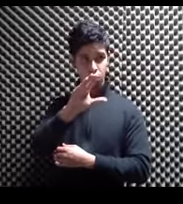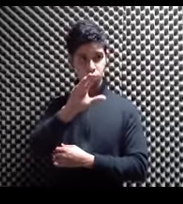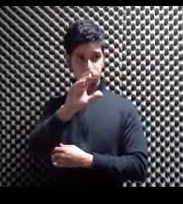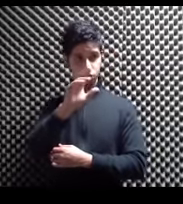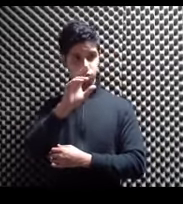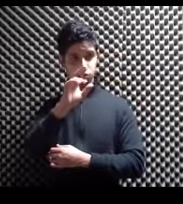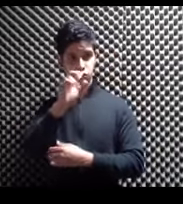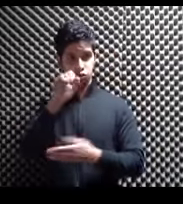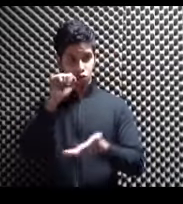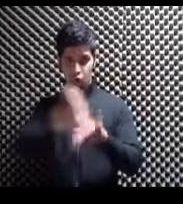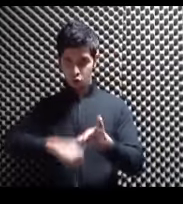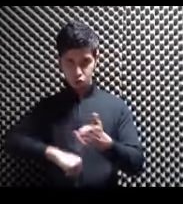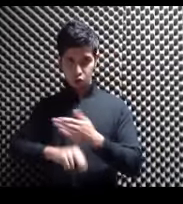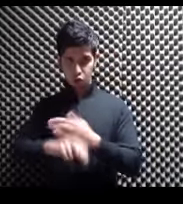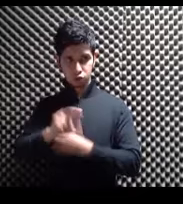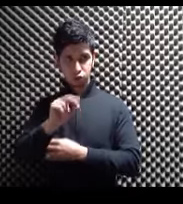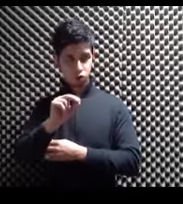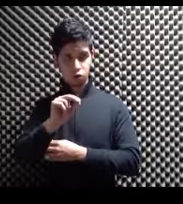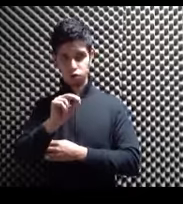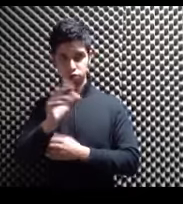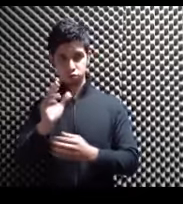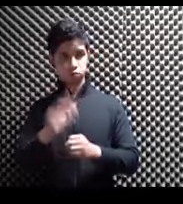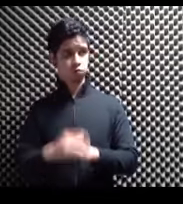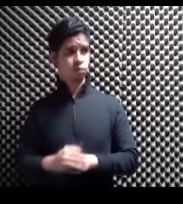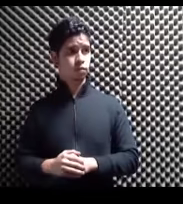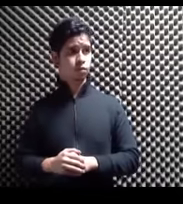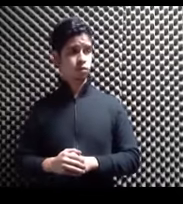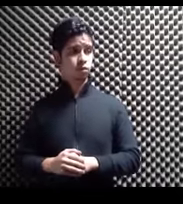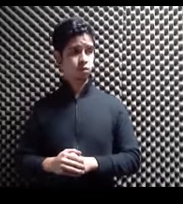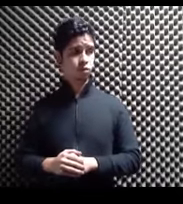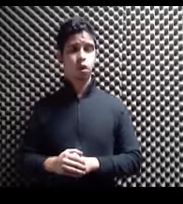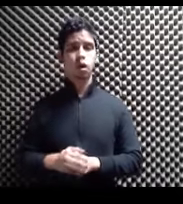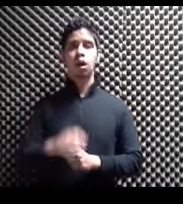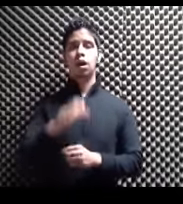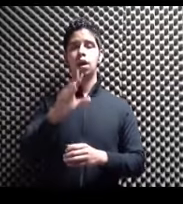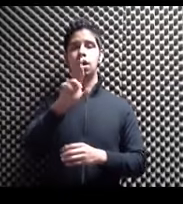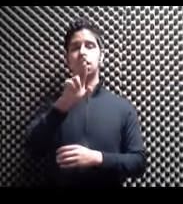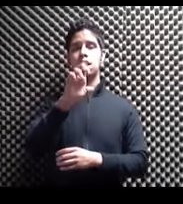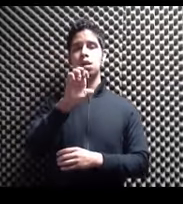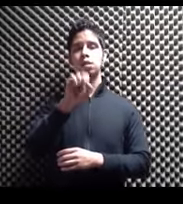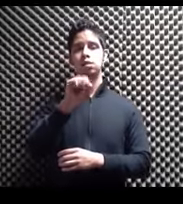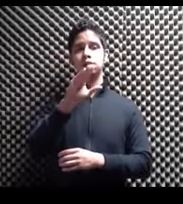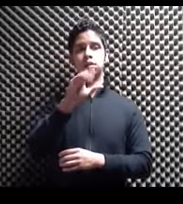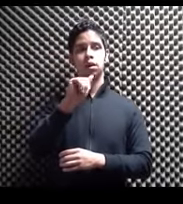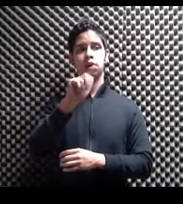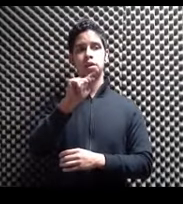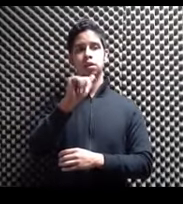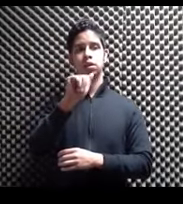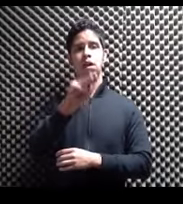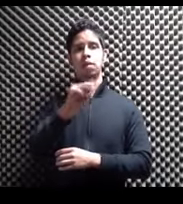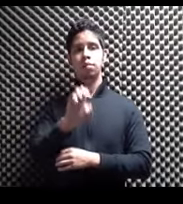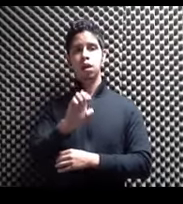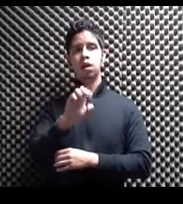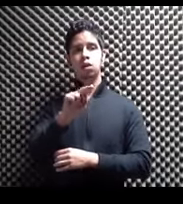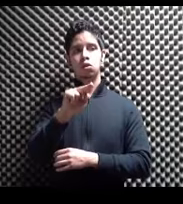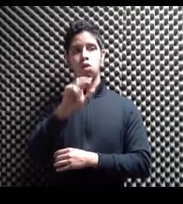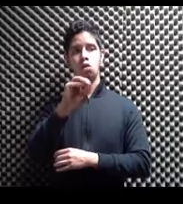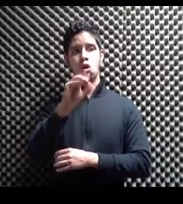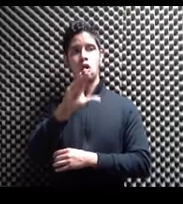NOC. Claro. No. Es rescátame NOC. Bueno. Punto. Porque yo pensaba que por ahí va la cosa. Yo estoy hablando del micrófono, pero con un guille.